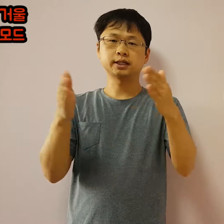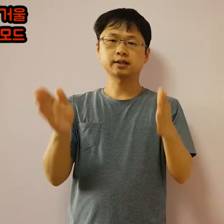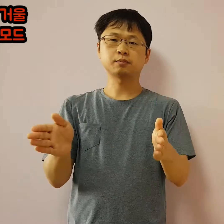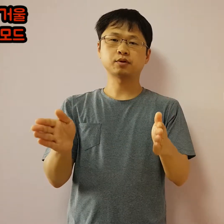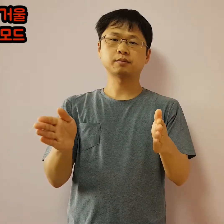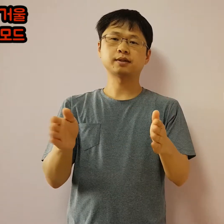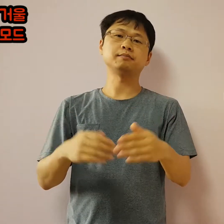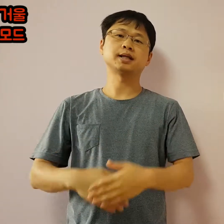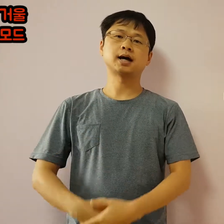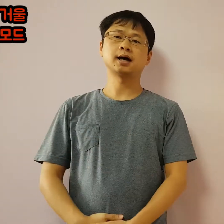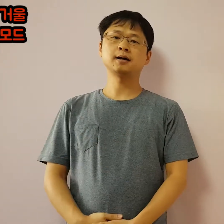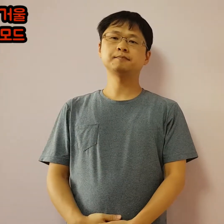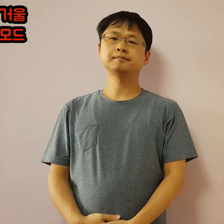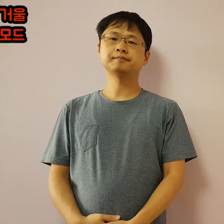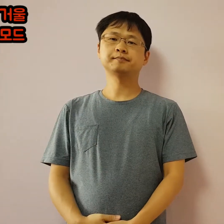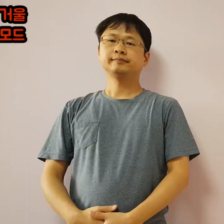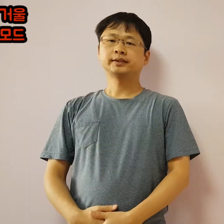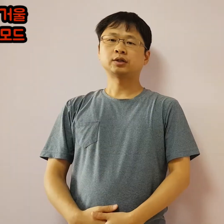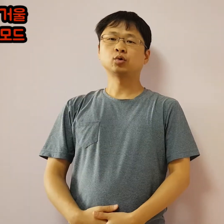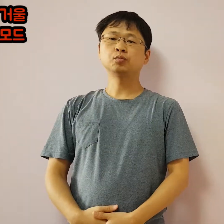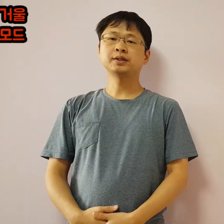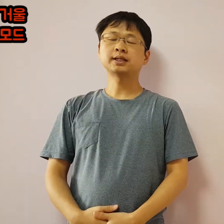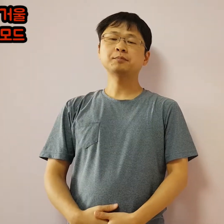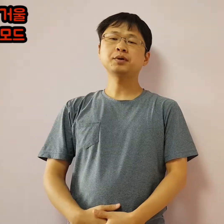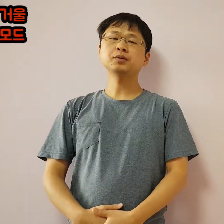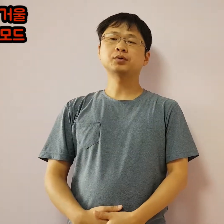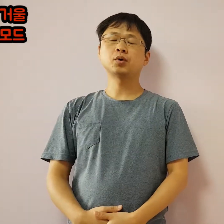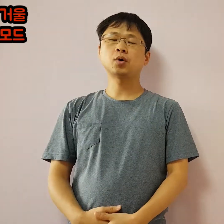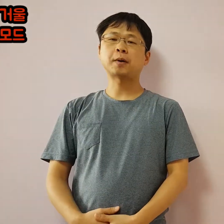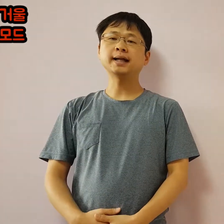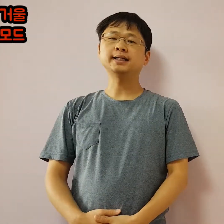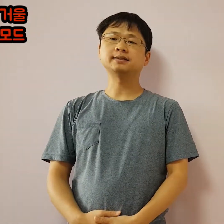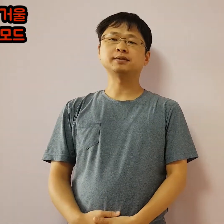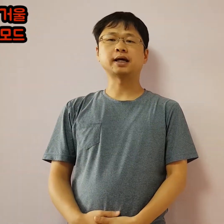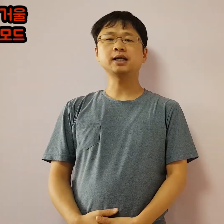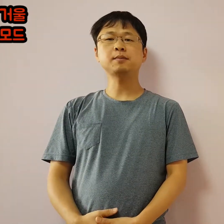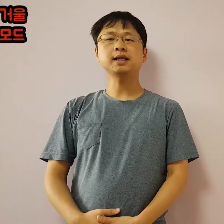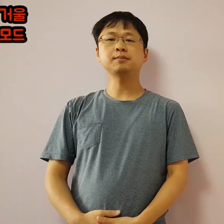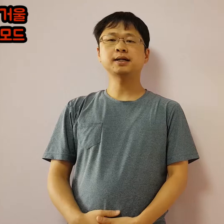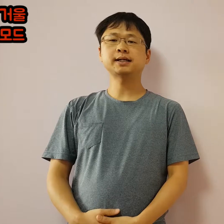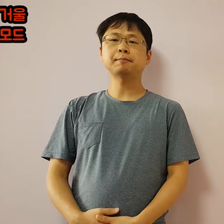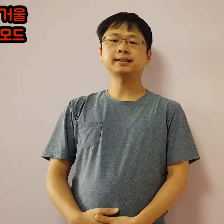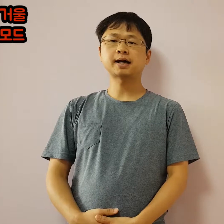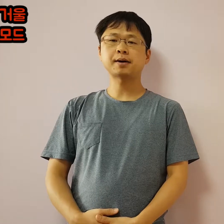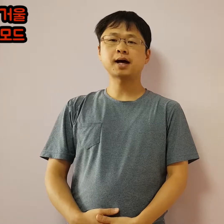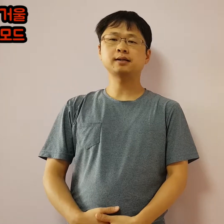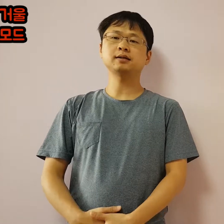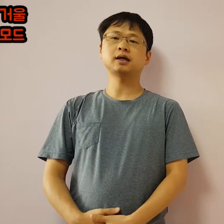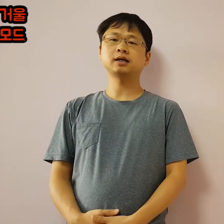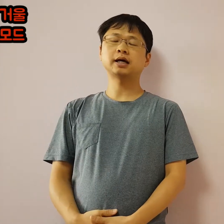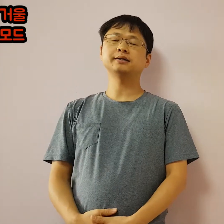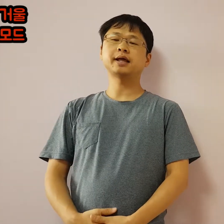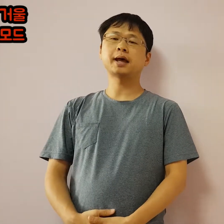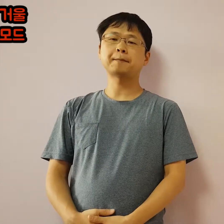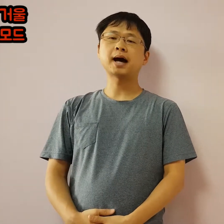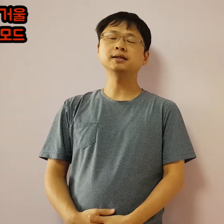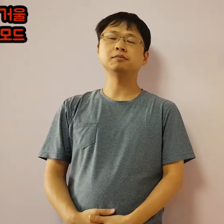이렇게 표현하면 됩니다. 자, 조금 비슷한 표현으로 반이 있습니다. 1반, 2반, 3반, 4반 이렇게 얘기하는데 반은